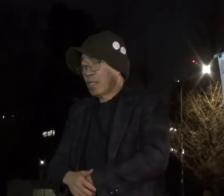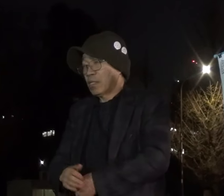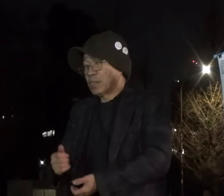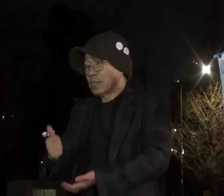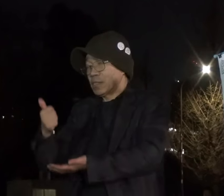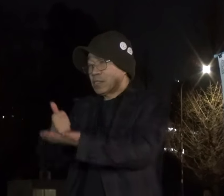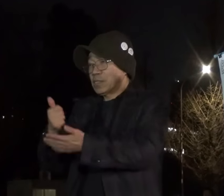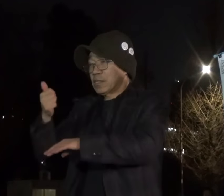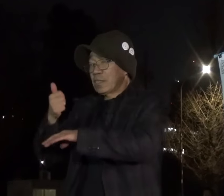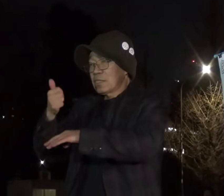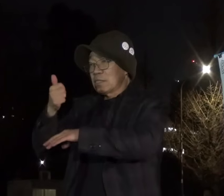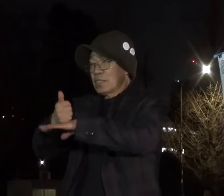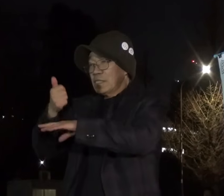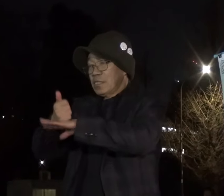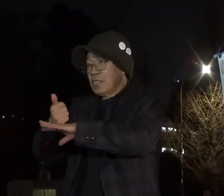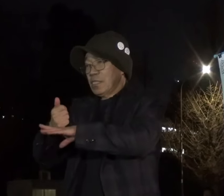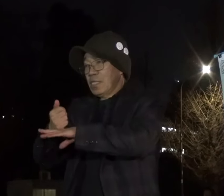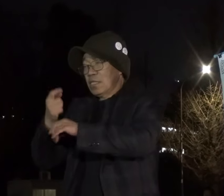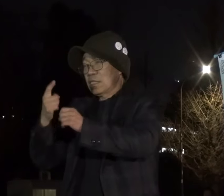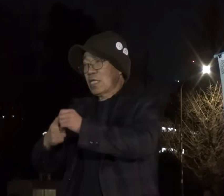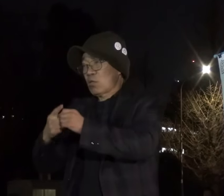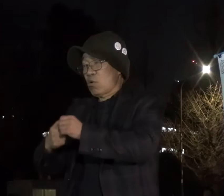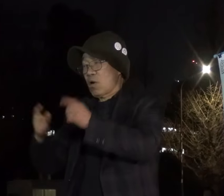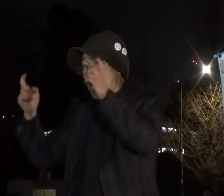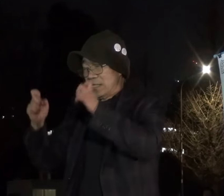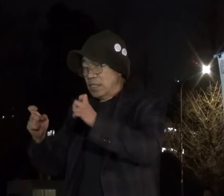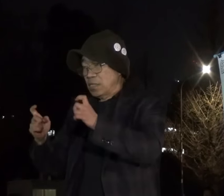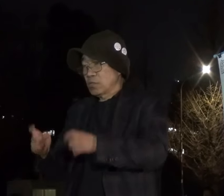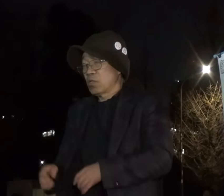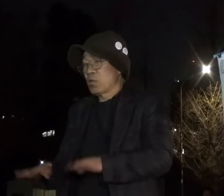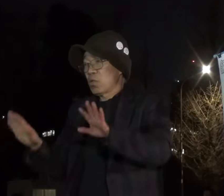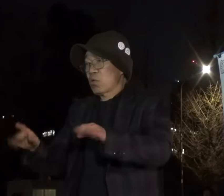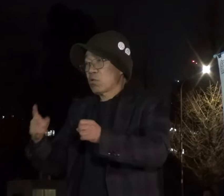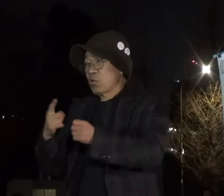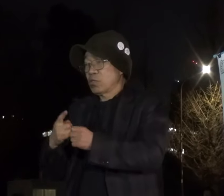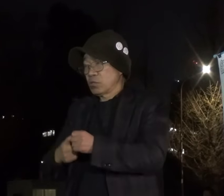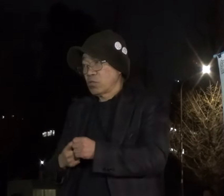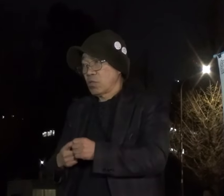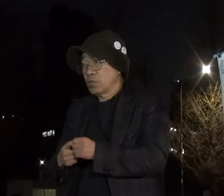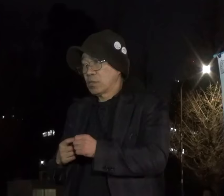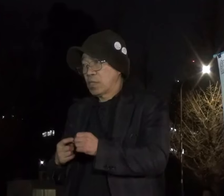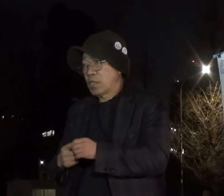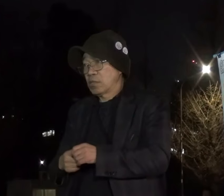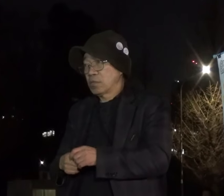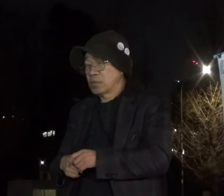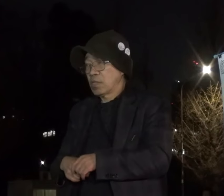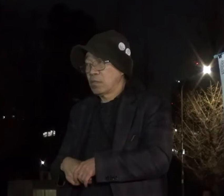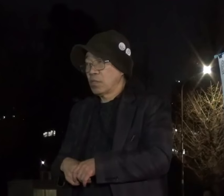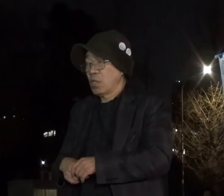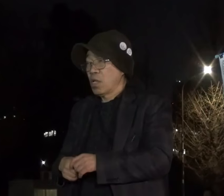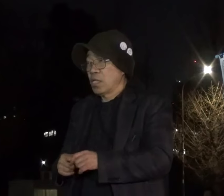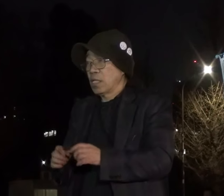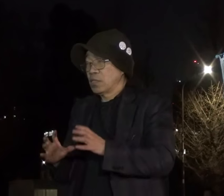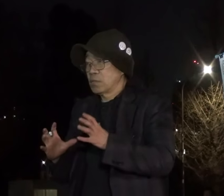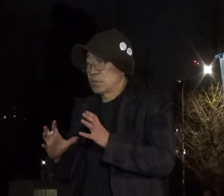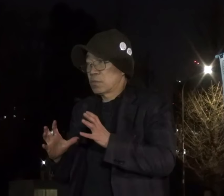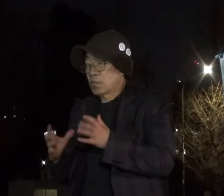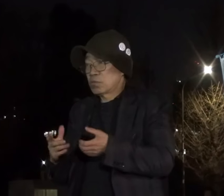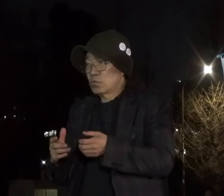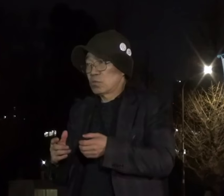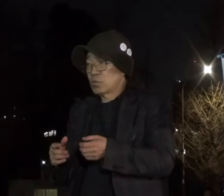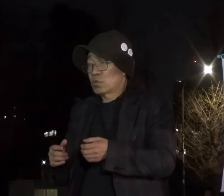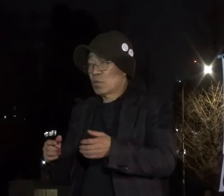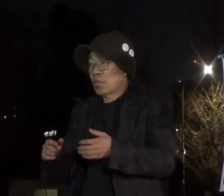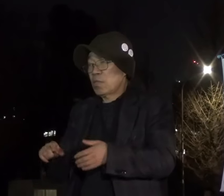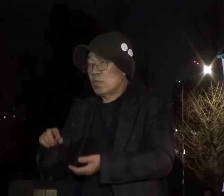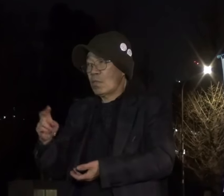全文の中の一部ですが、今年開催される第6回世界の内南中大会においては、世界に広がる移